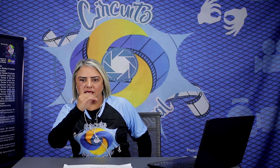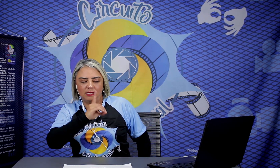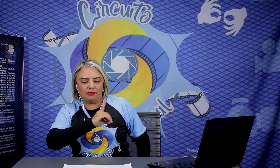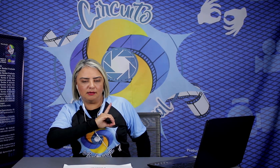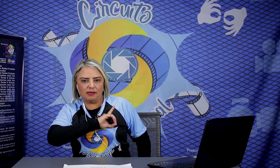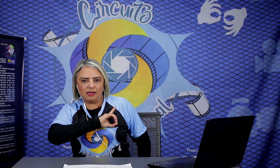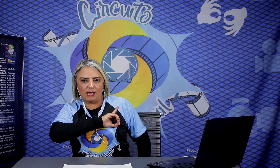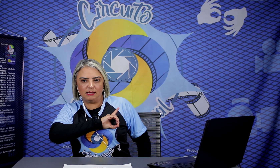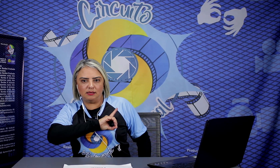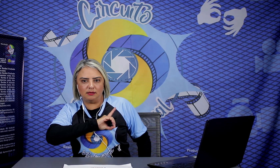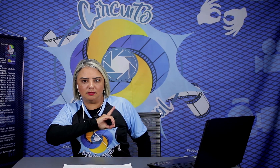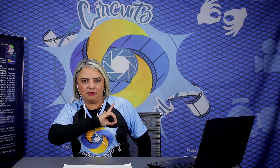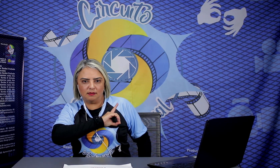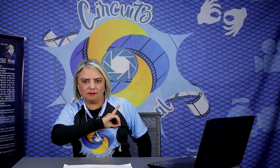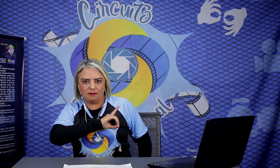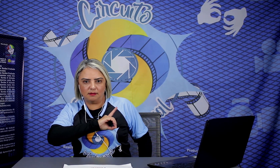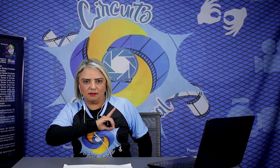D, aqui.